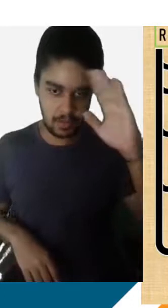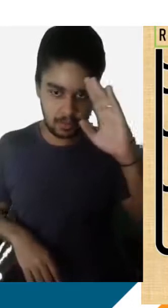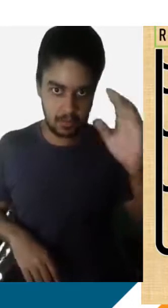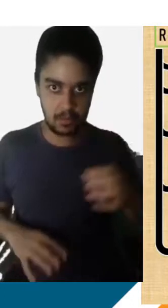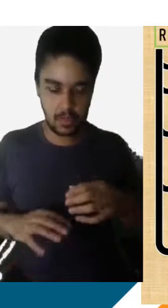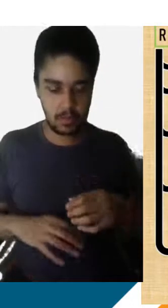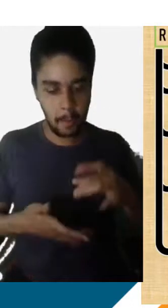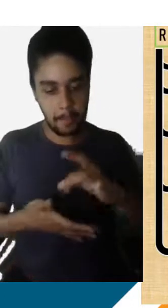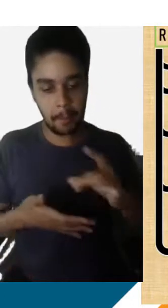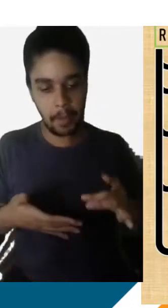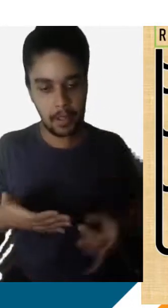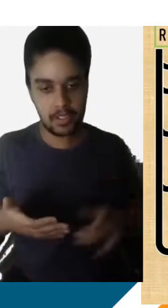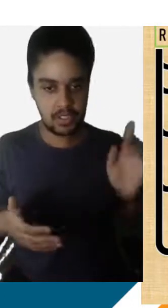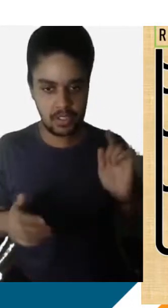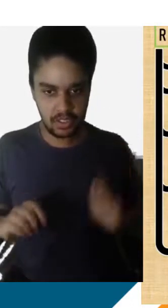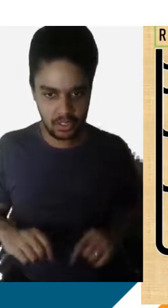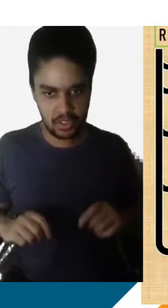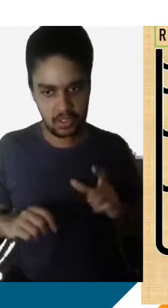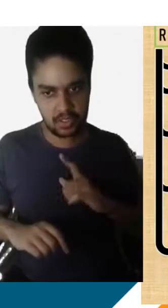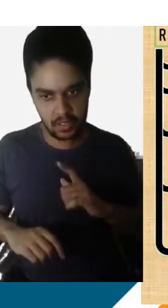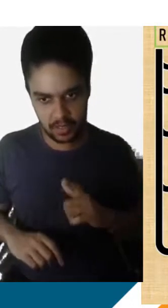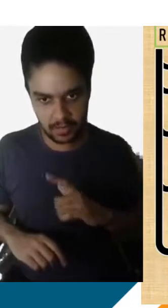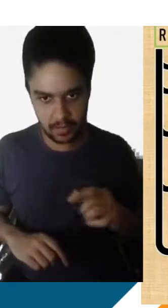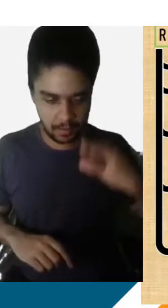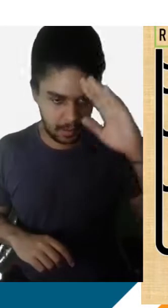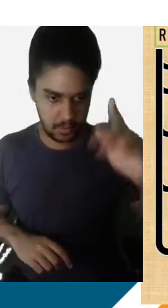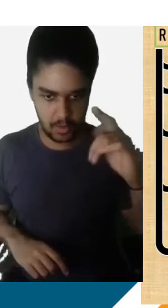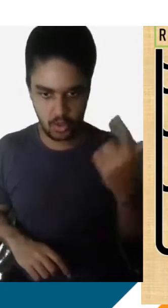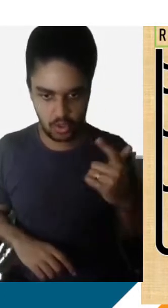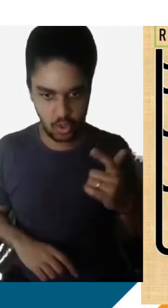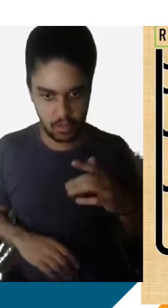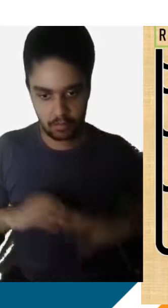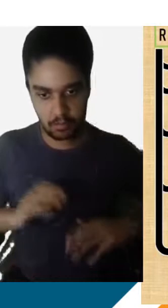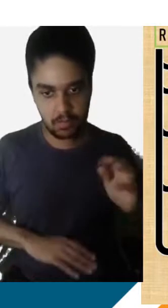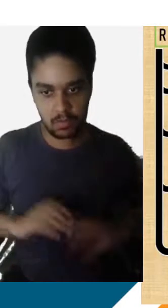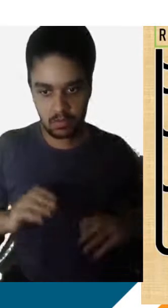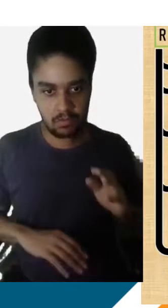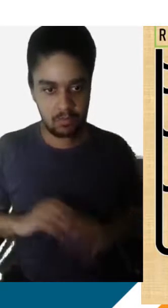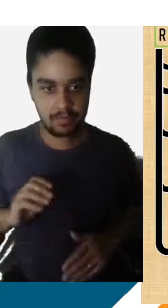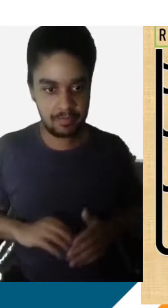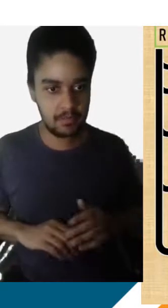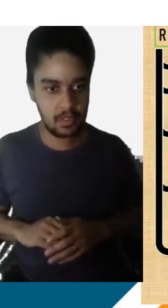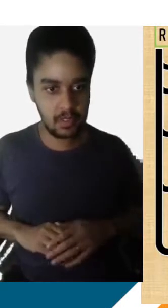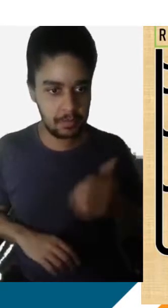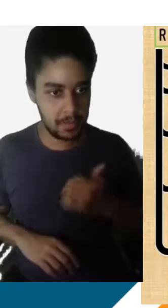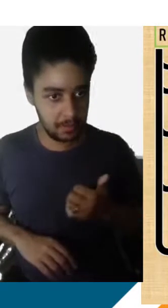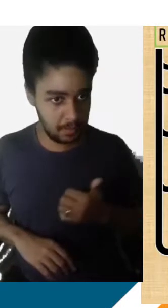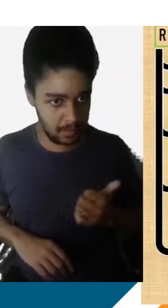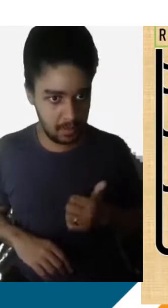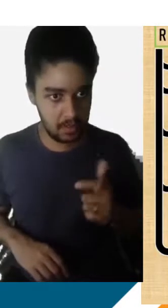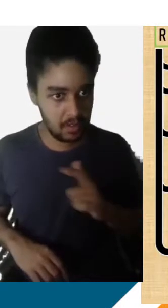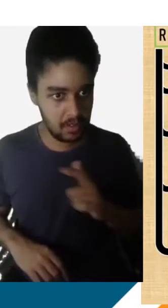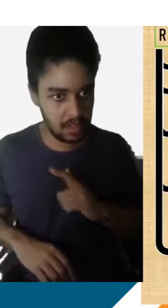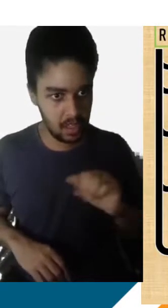classificações já existentes dos principais geógrafos, né? que a constituíram. Em